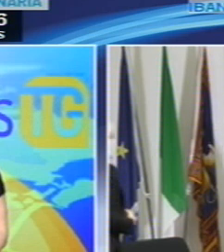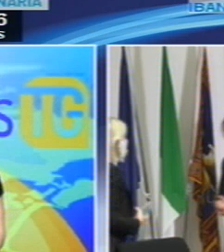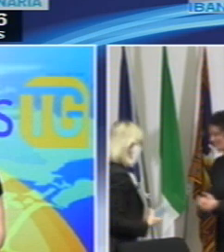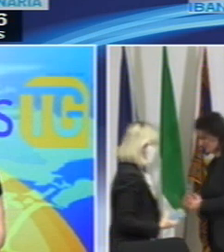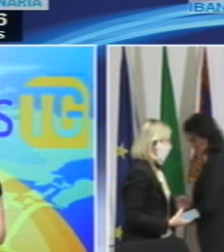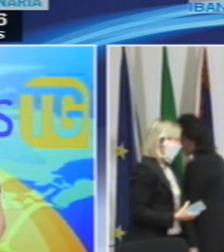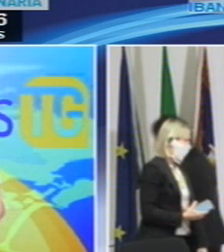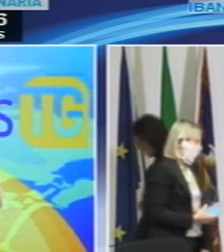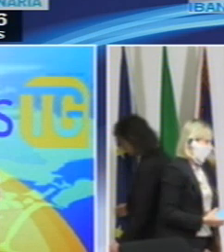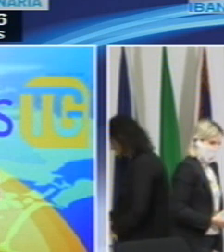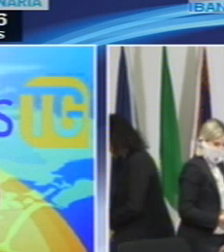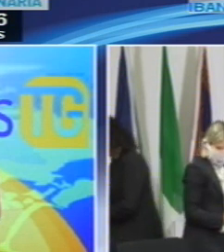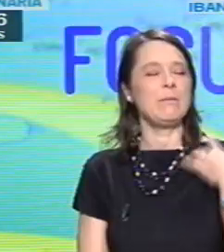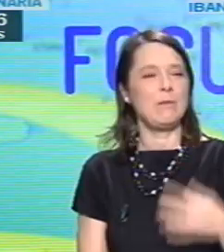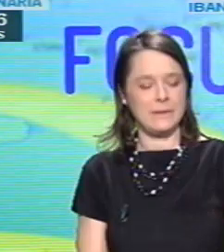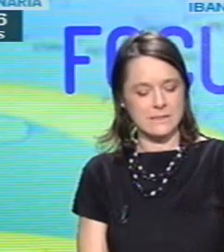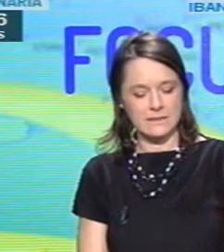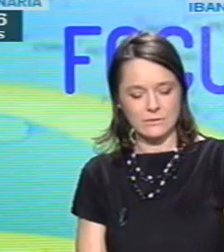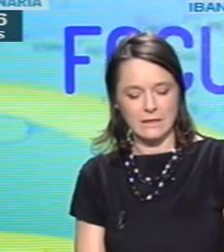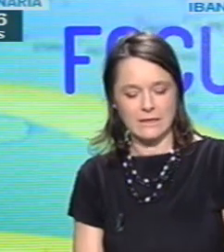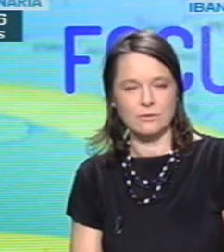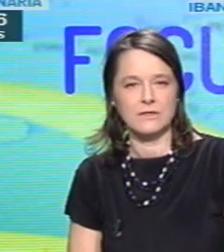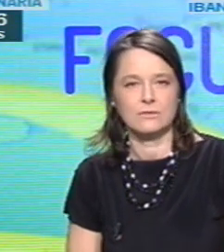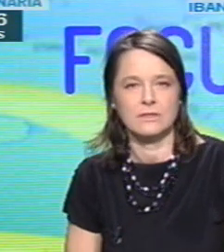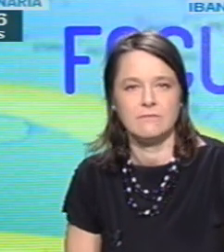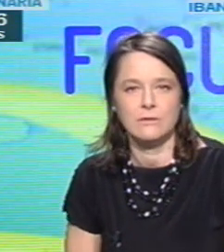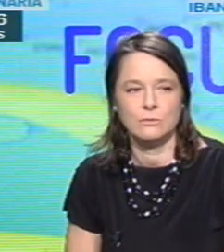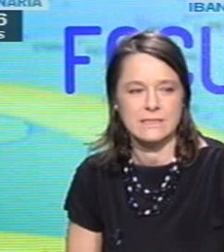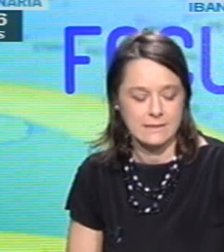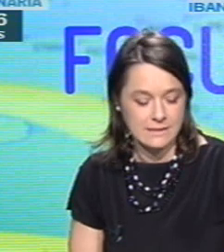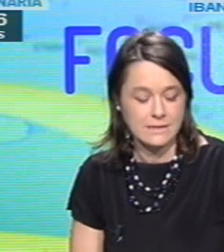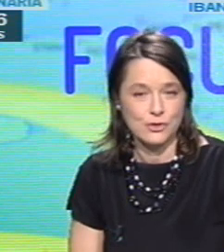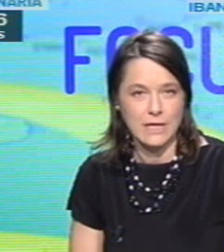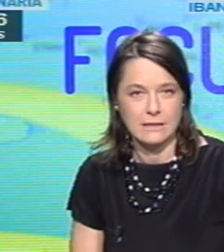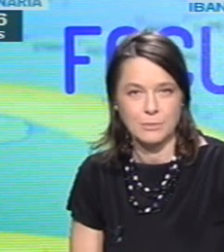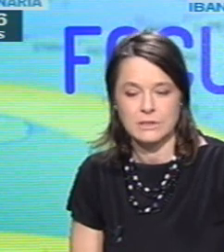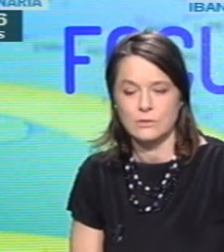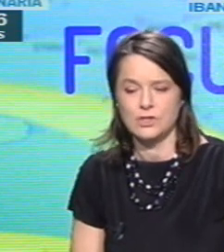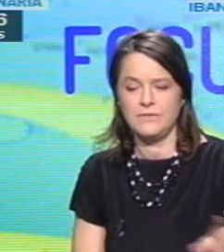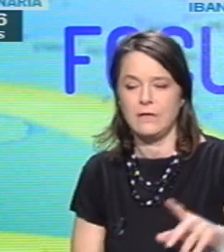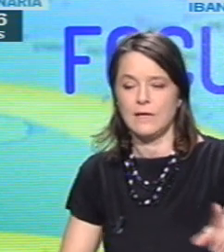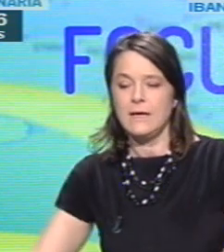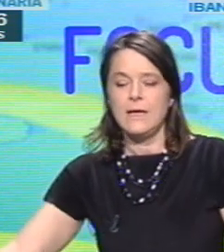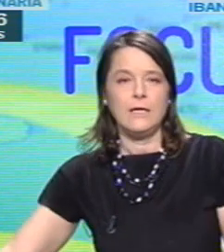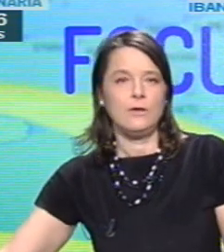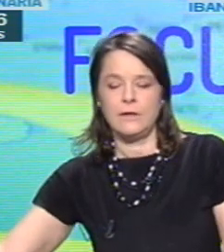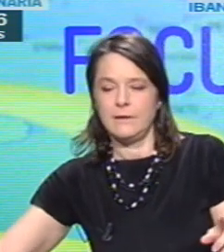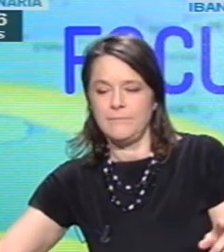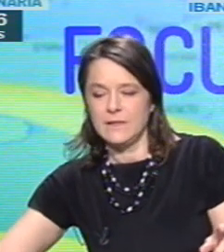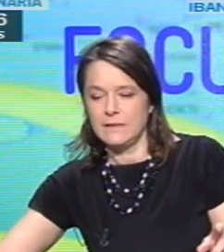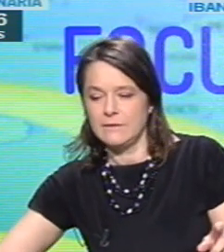puntuale quotidiana conferenza stampa. Abbiamo appena sentito il governatore del Veneto, Luca Zaia, dalla sede regionale della Protezione Civile. Allora,